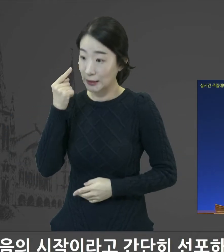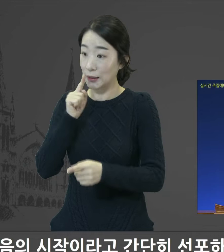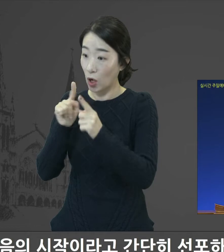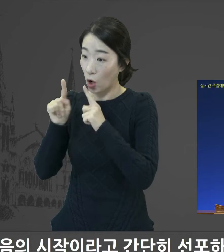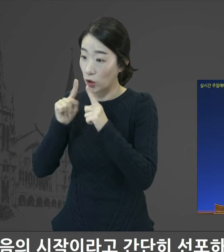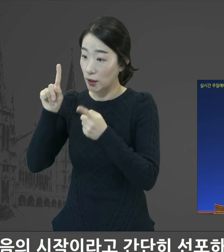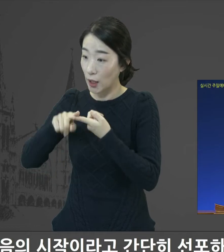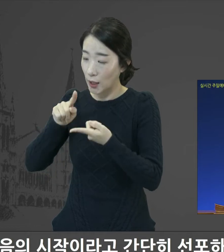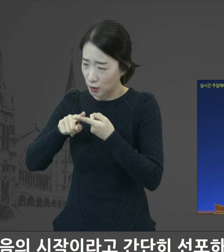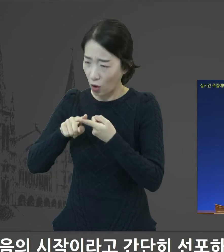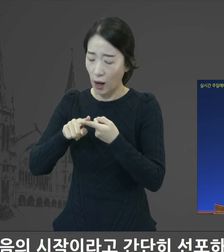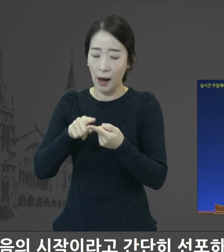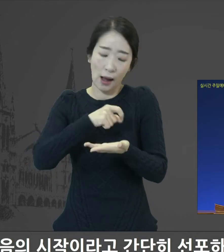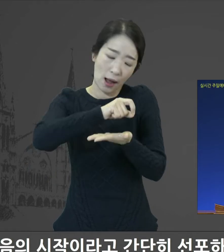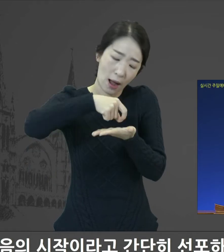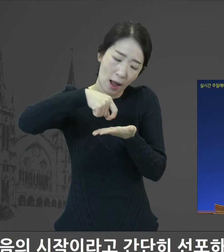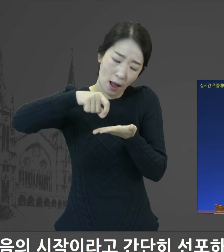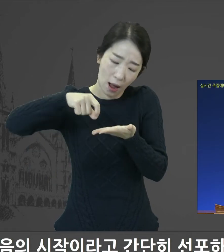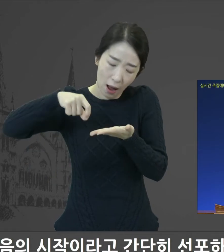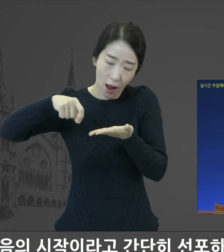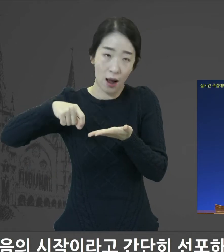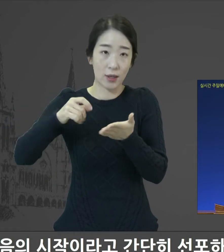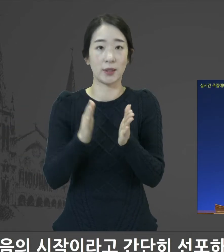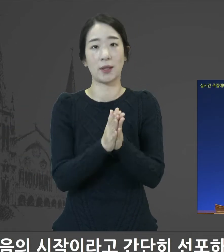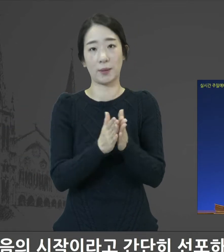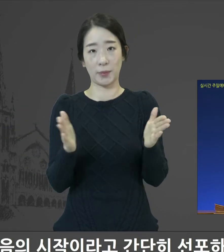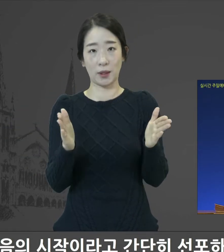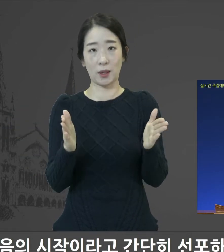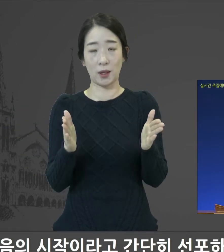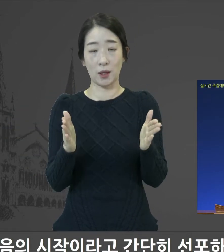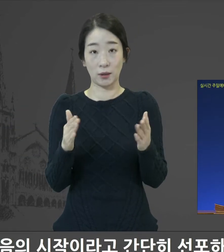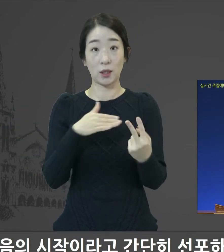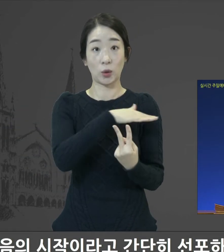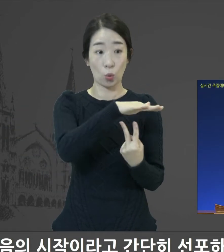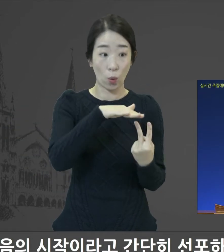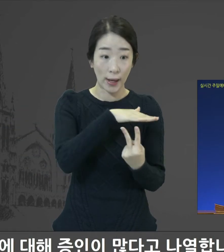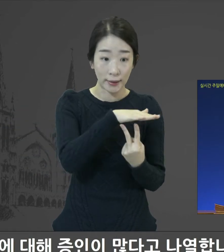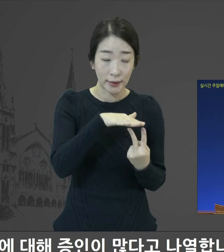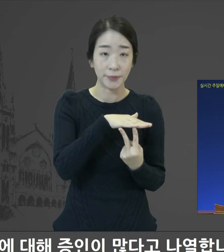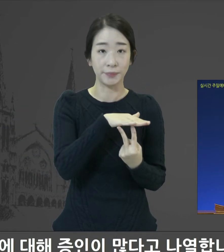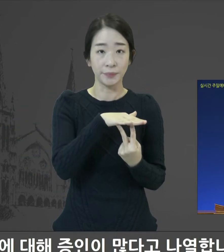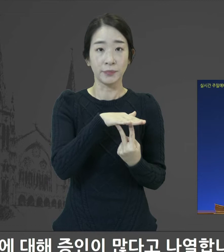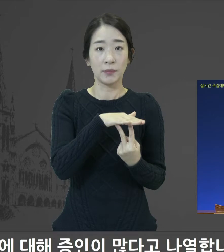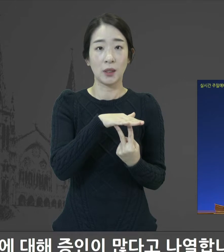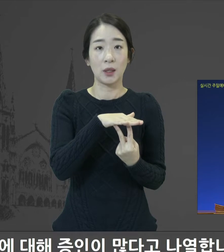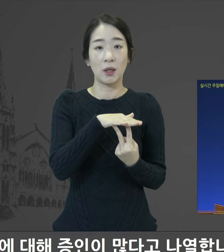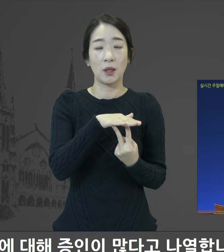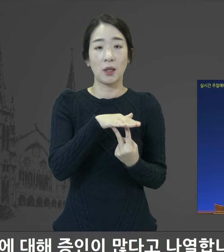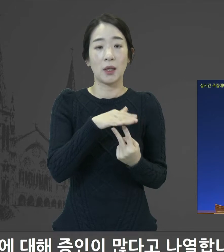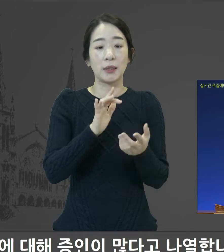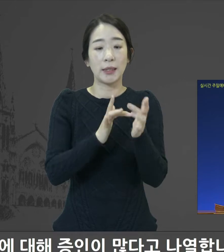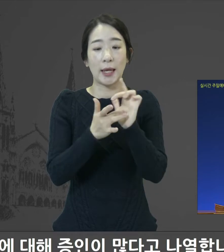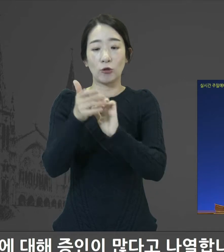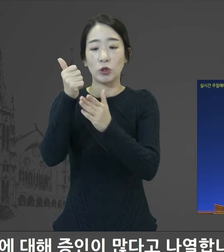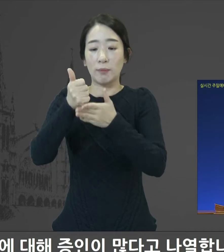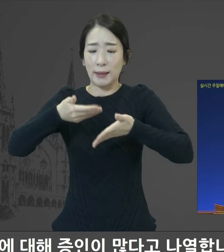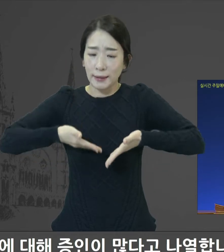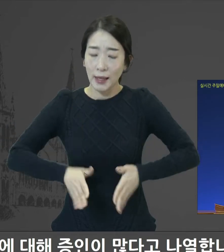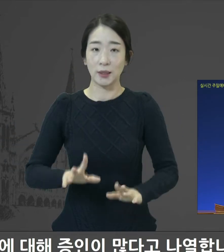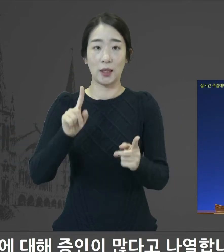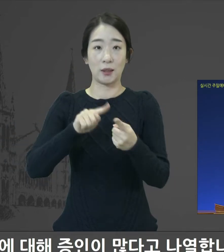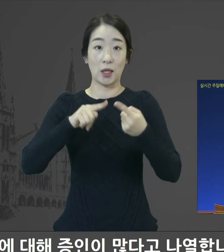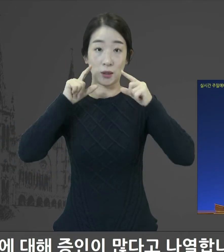쭉 나열을 하지요. 그런데 요한은 상상할 수 없는 방법으로 예수님의 탄생을 선포하는